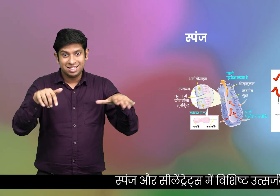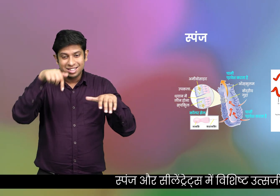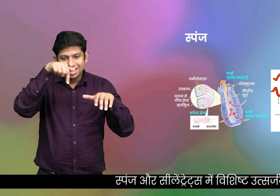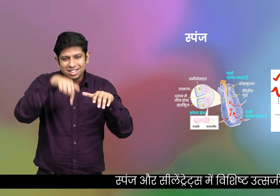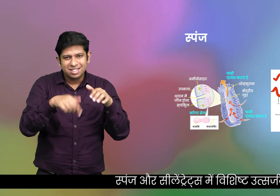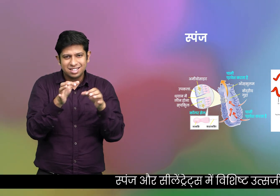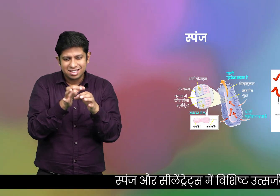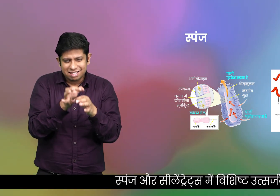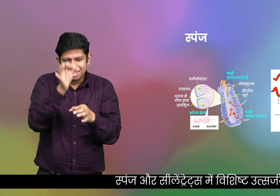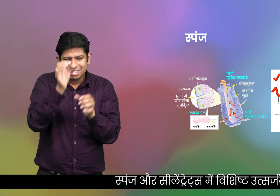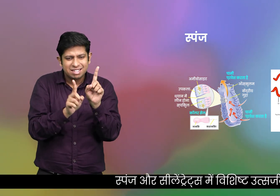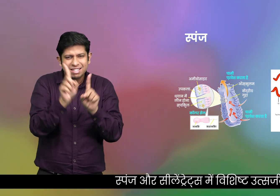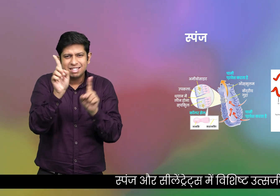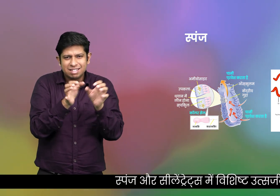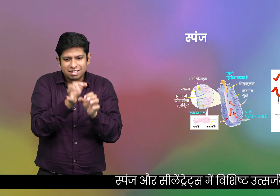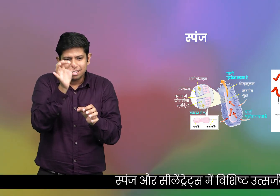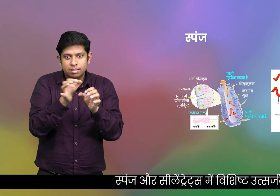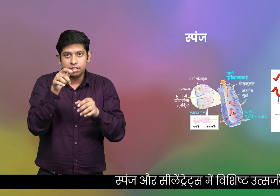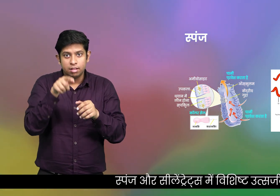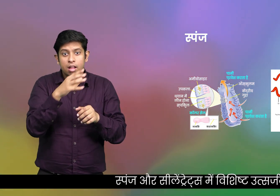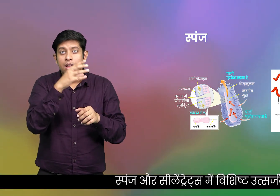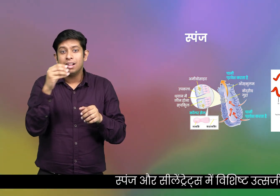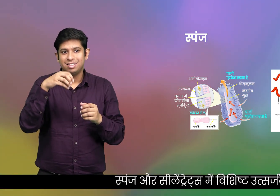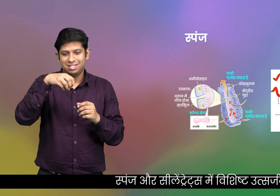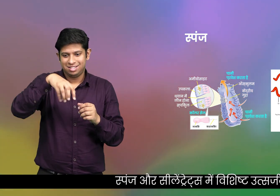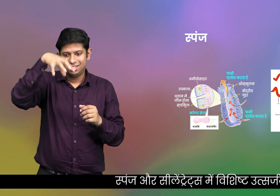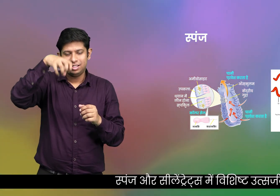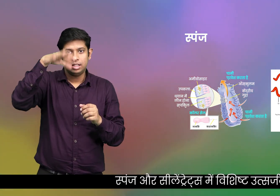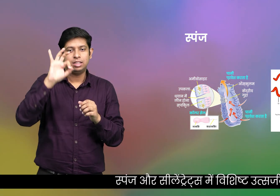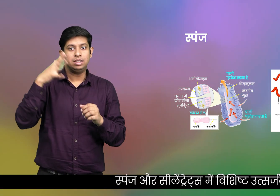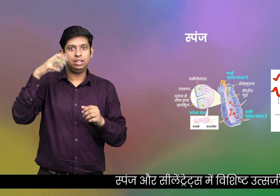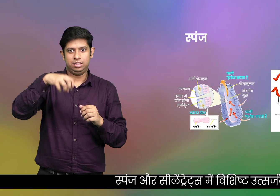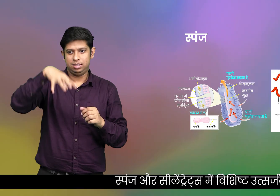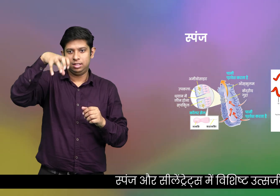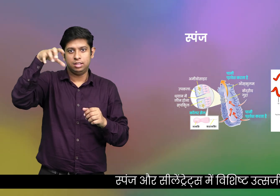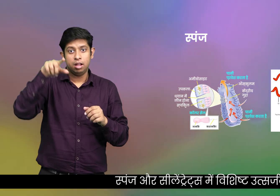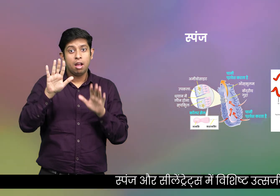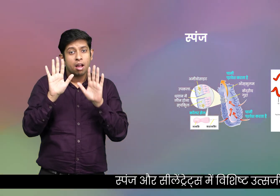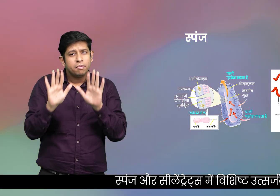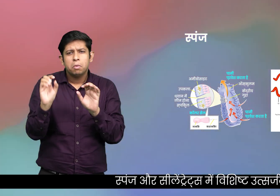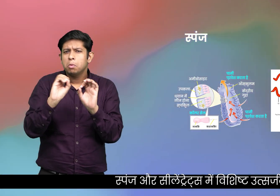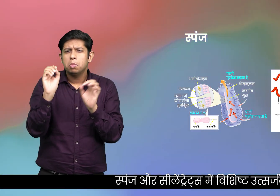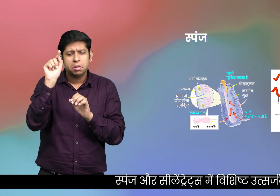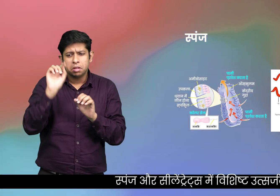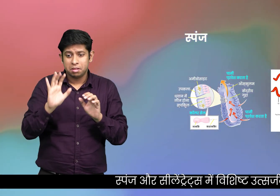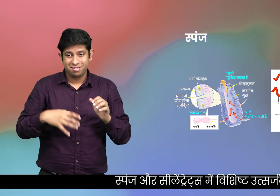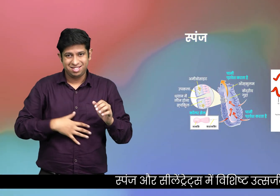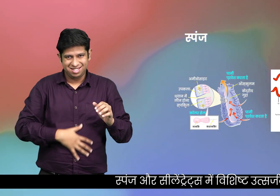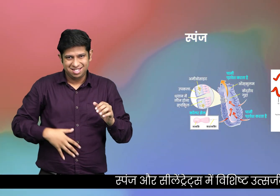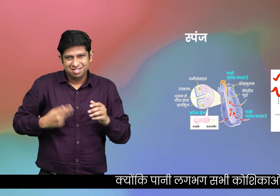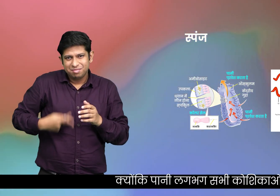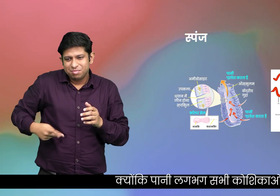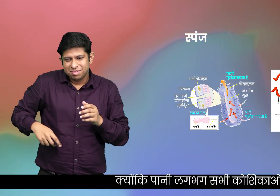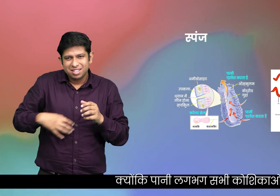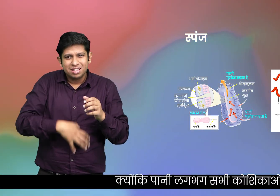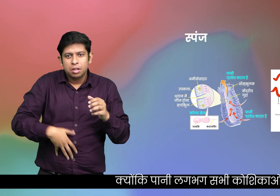स्पंज और कोलेंट्रेटस में विशिष्ट उत्सर्जन अंग नहीं होते हैं क्योंकि